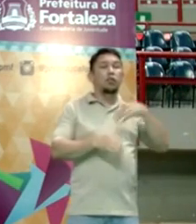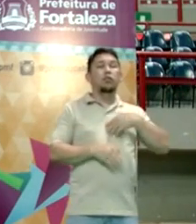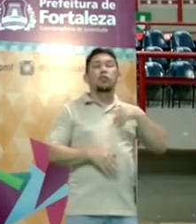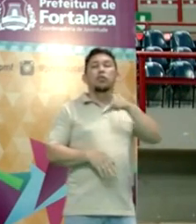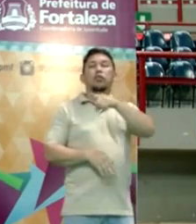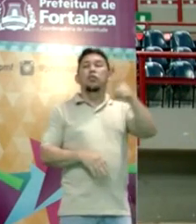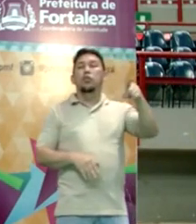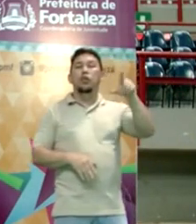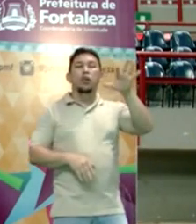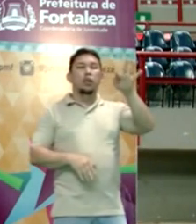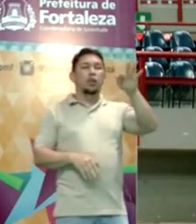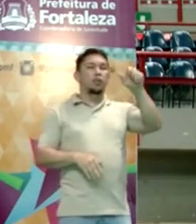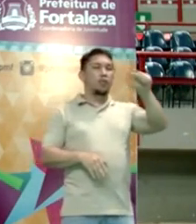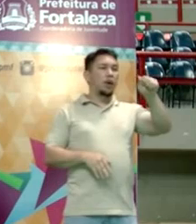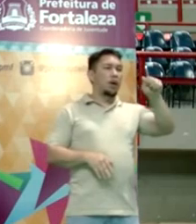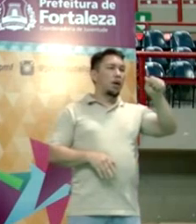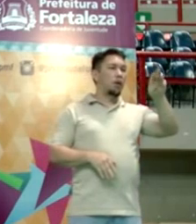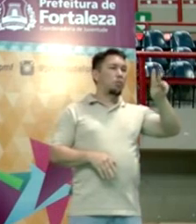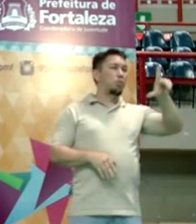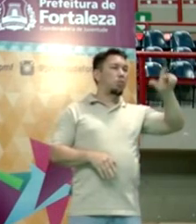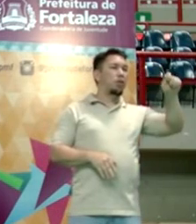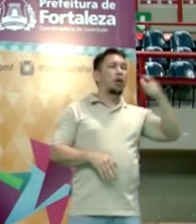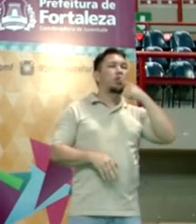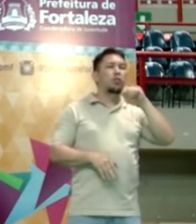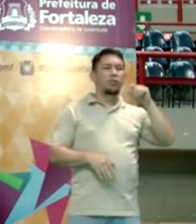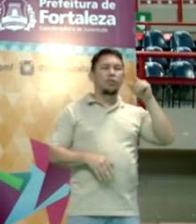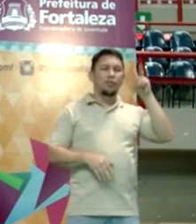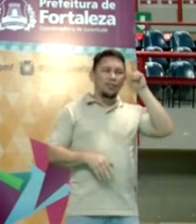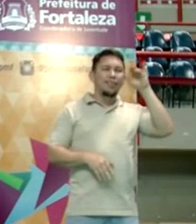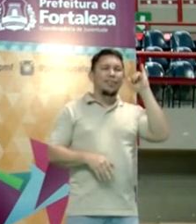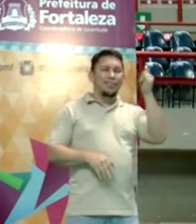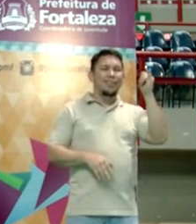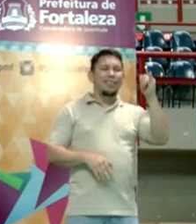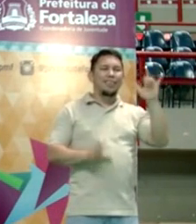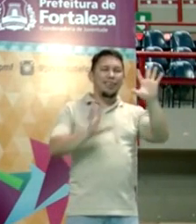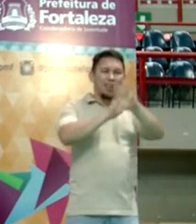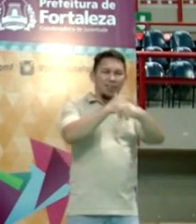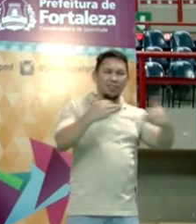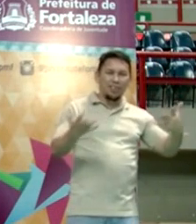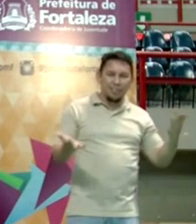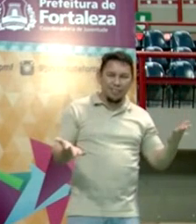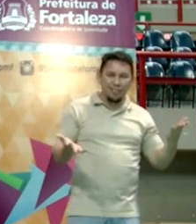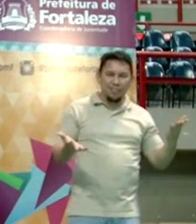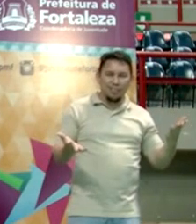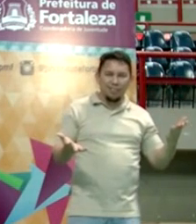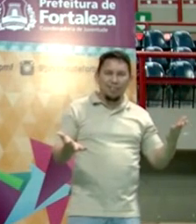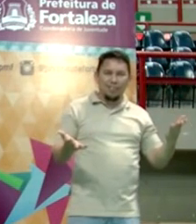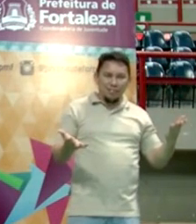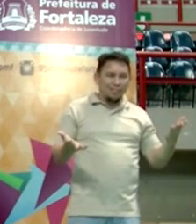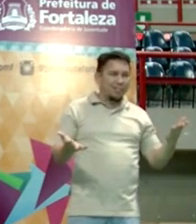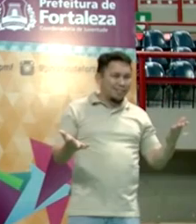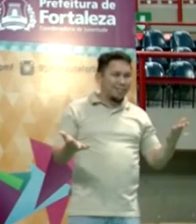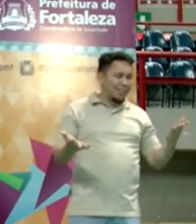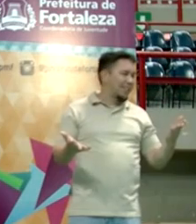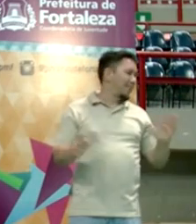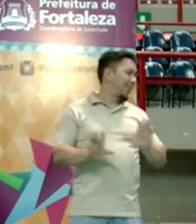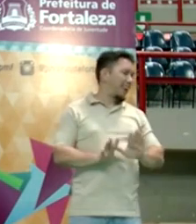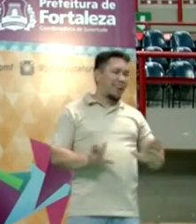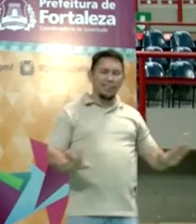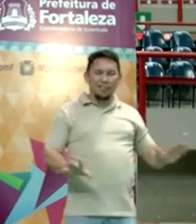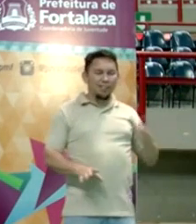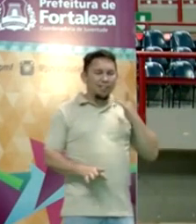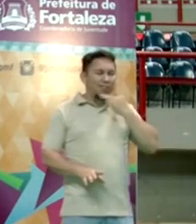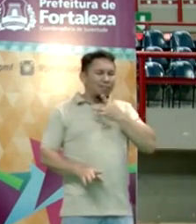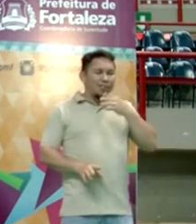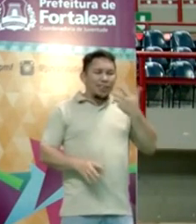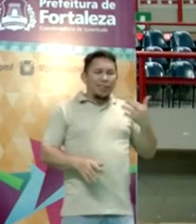Fábula. Quem já leu uma fábula? É gostoso ler fábula, né? Personagens animais,